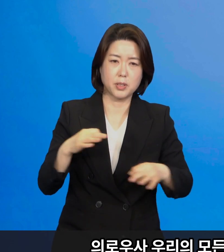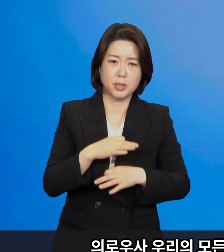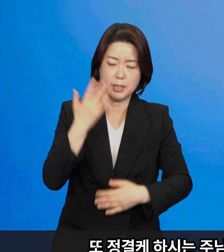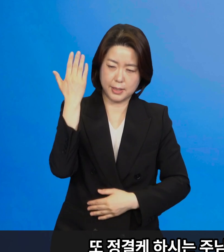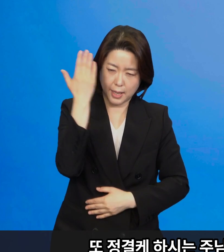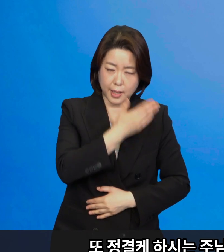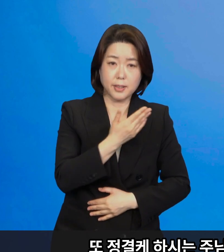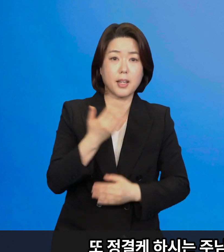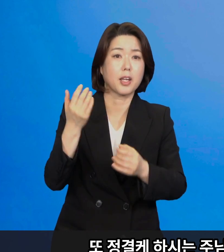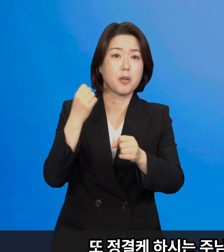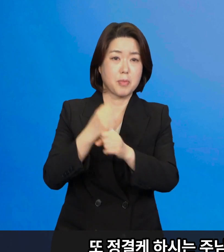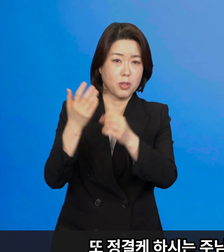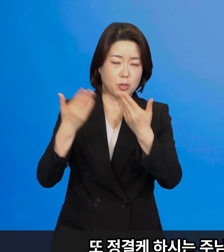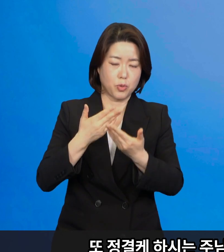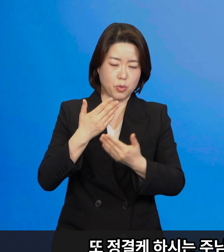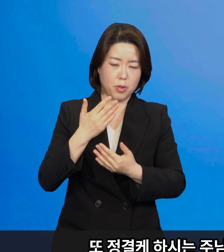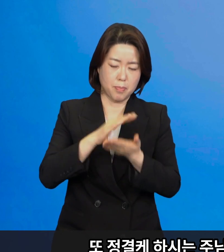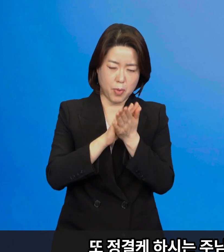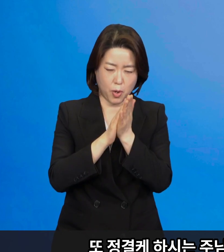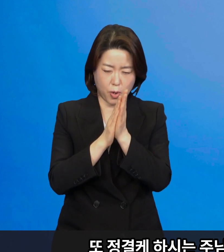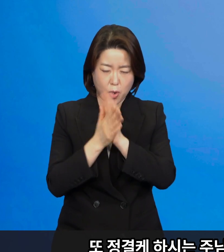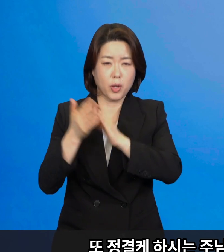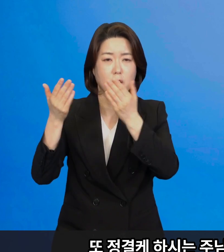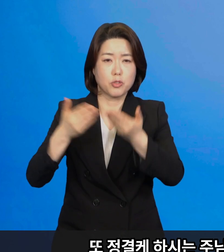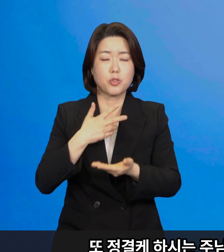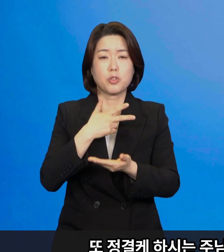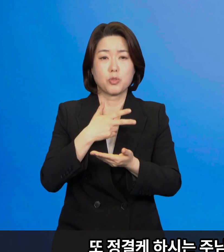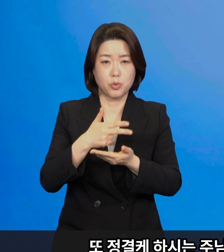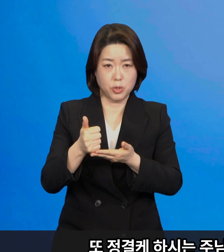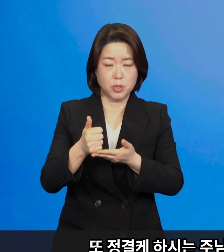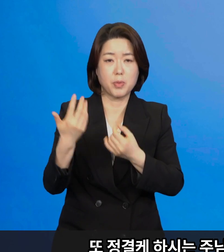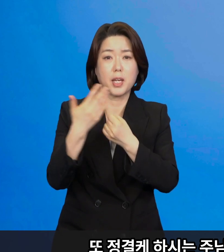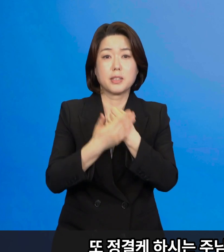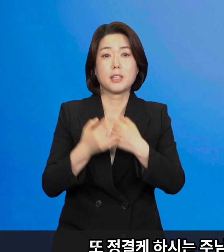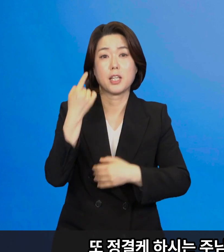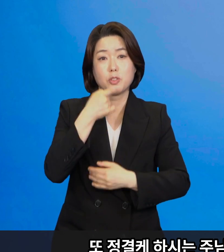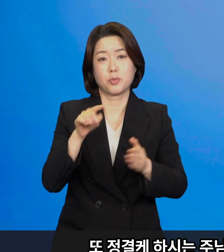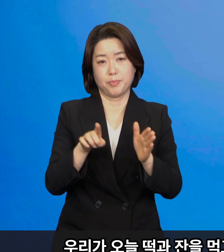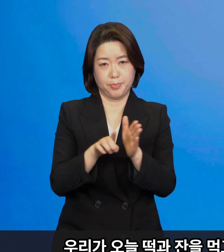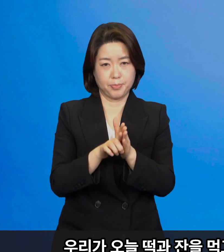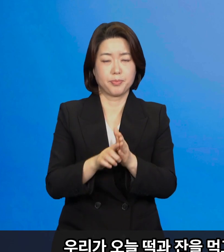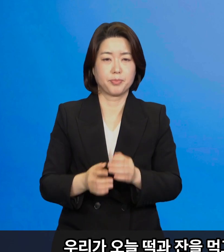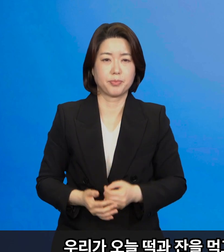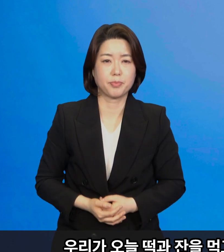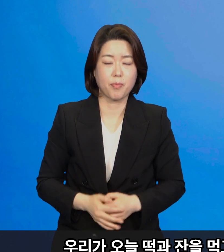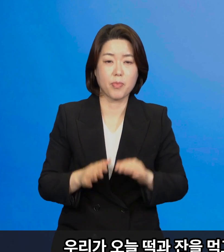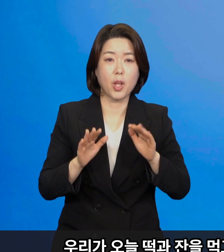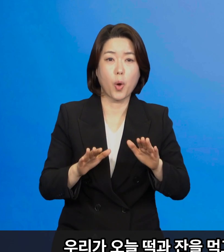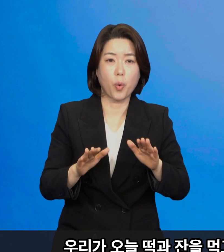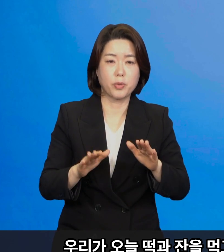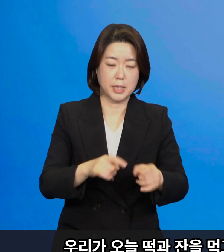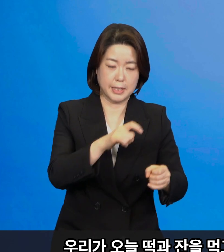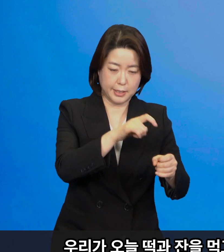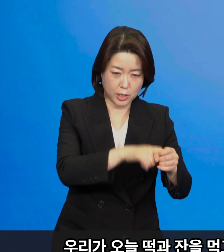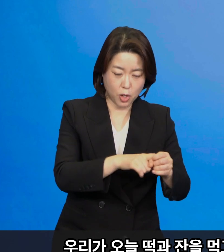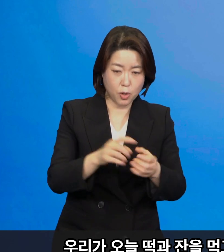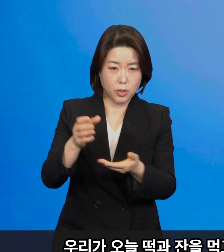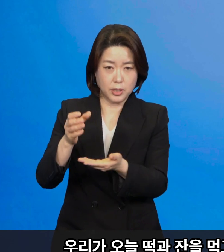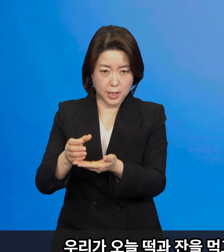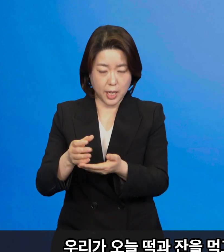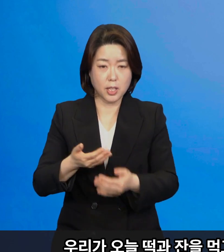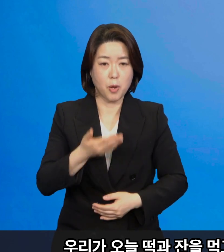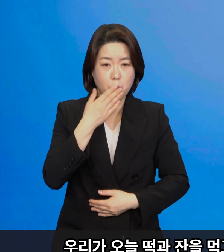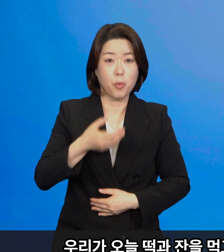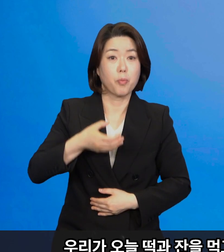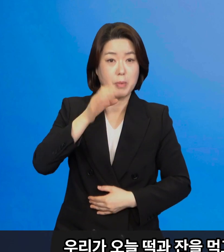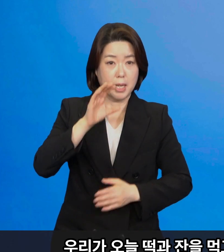하시고 또 정결케 하시는 주님의 은혜인 줄로 믿습니다. 우리가 오늘 떡과 잔을 먹고